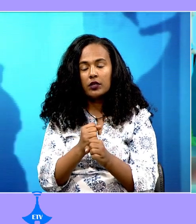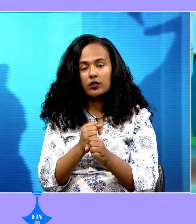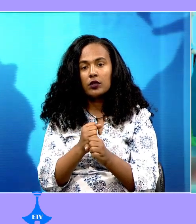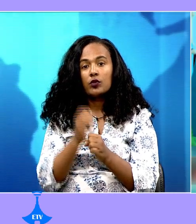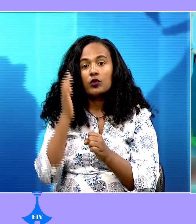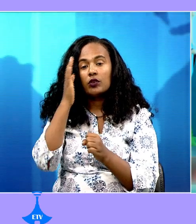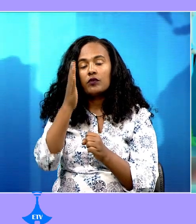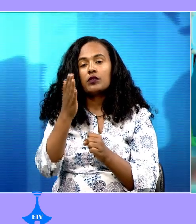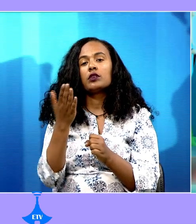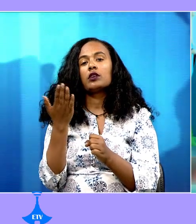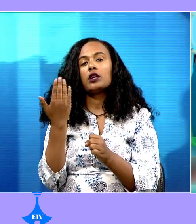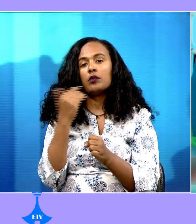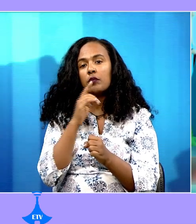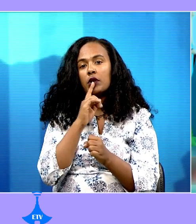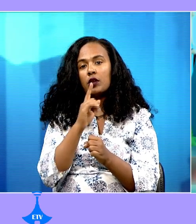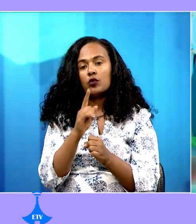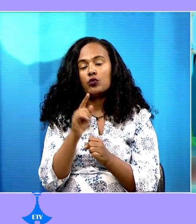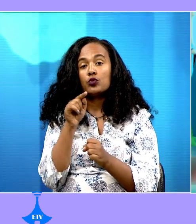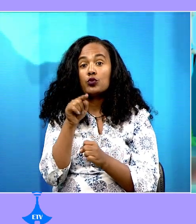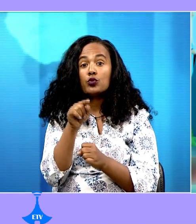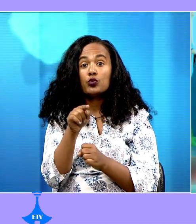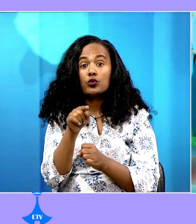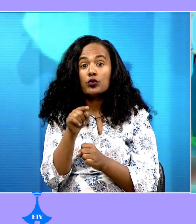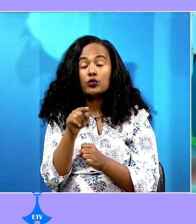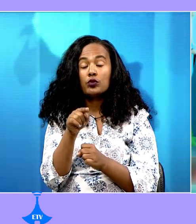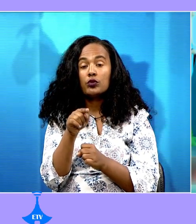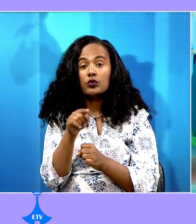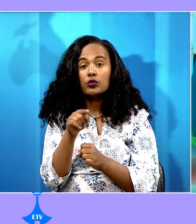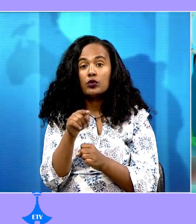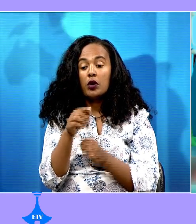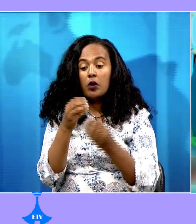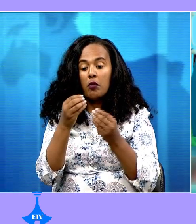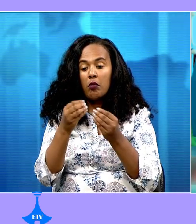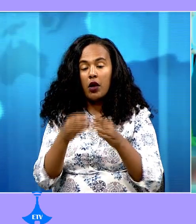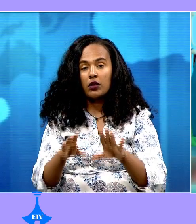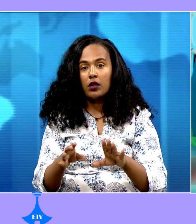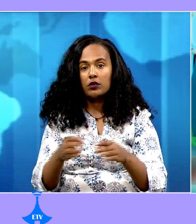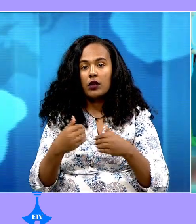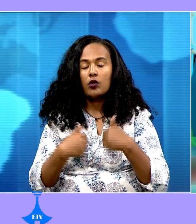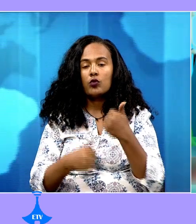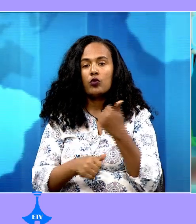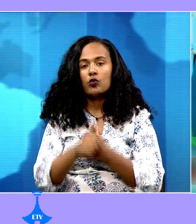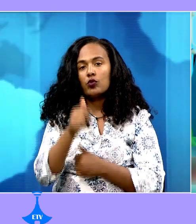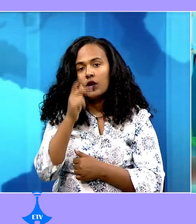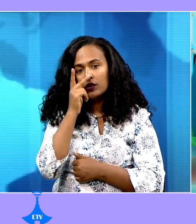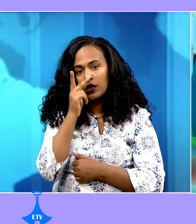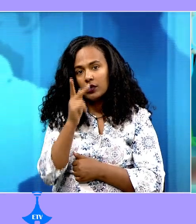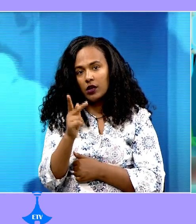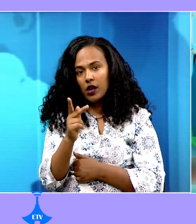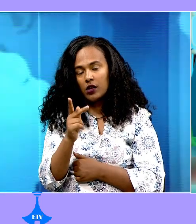እና እሱን እንግዲህ ማጣት ያለውን ጉዳት አይተነዋል።